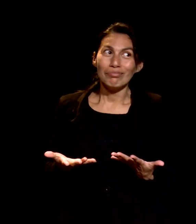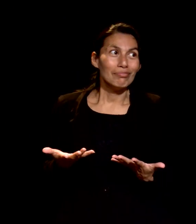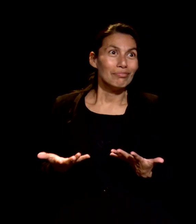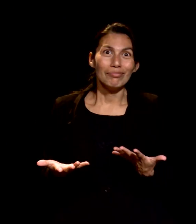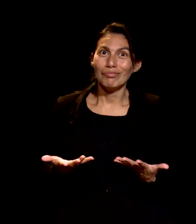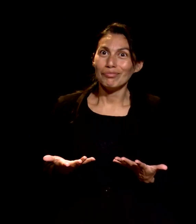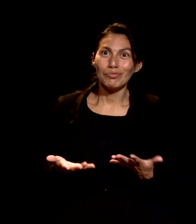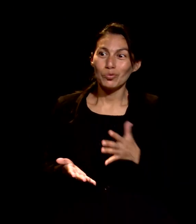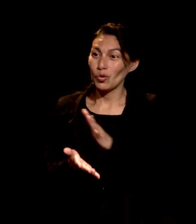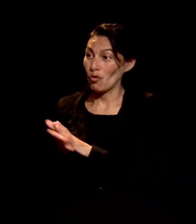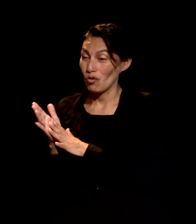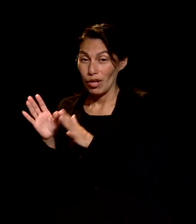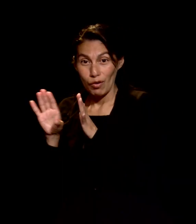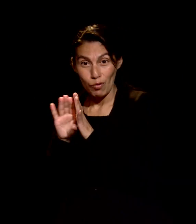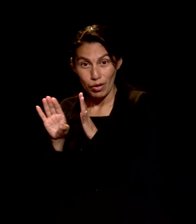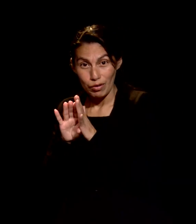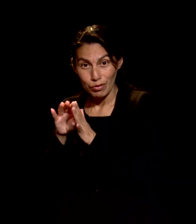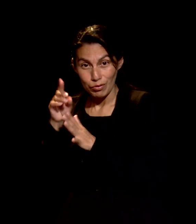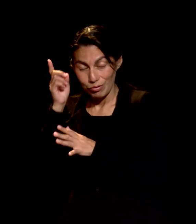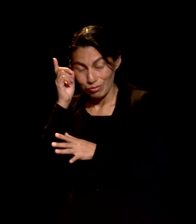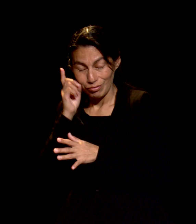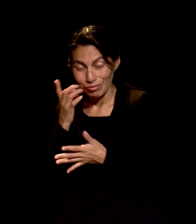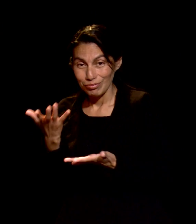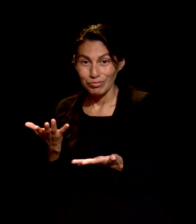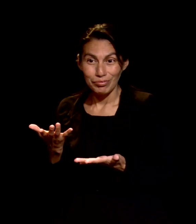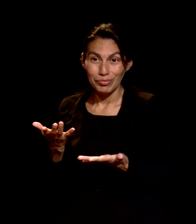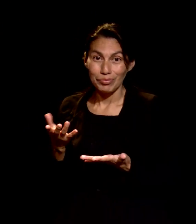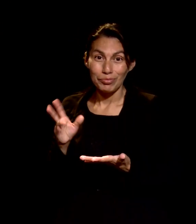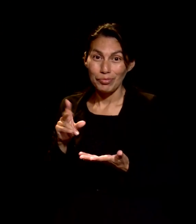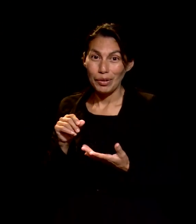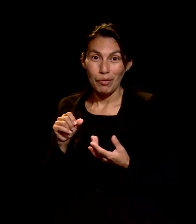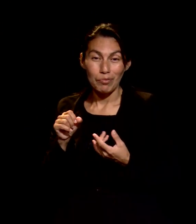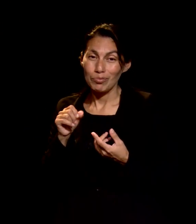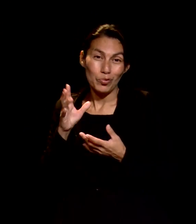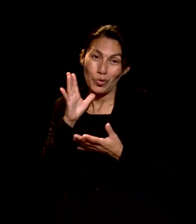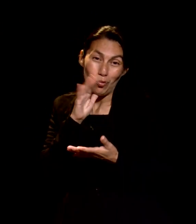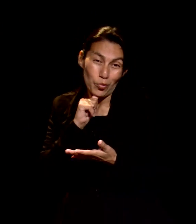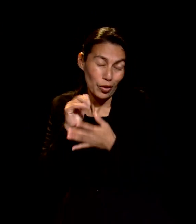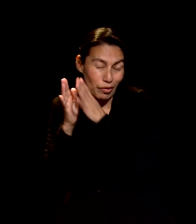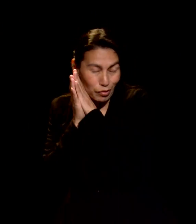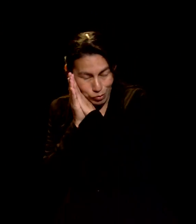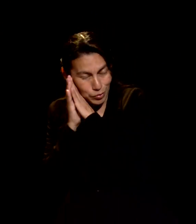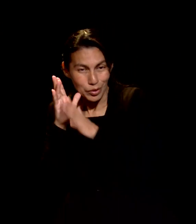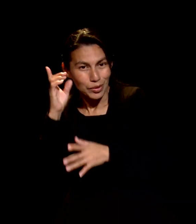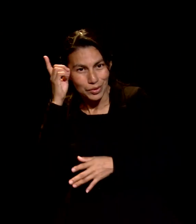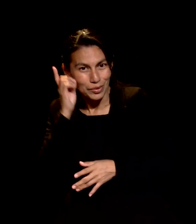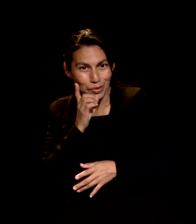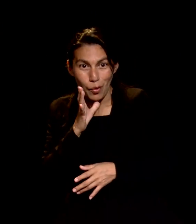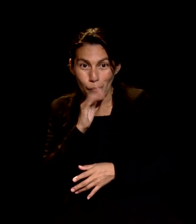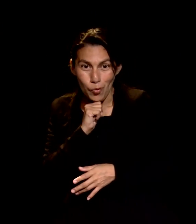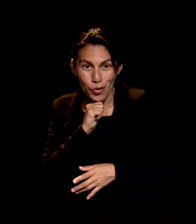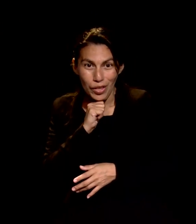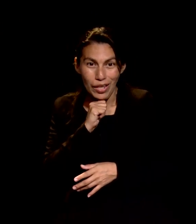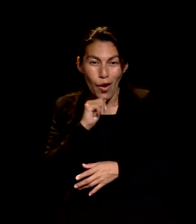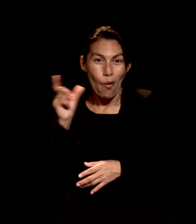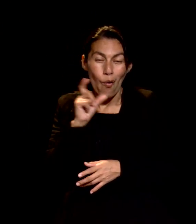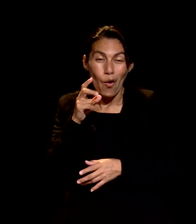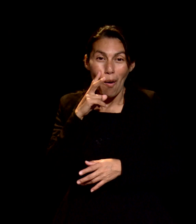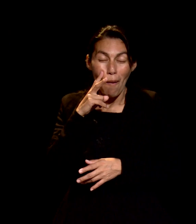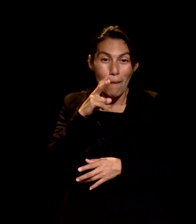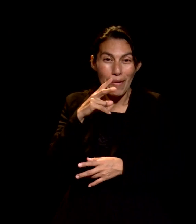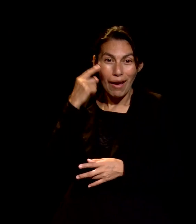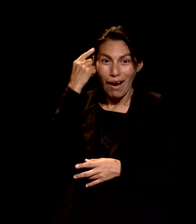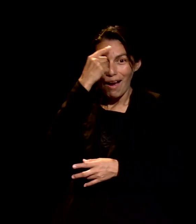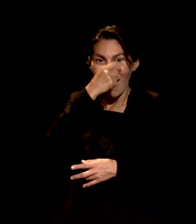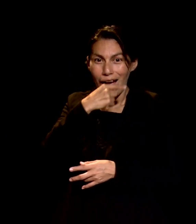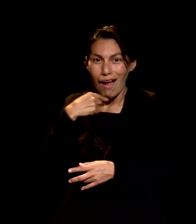no me voy a ir al dormitorio me fui al dormitorio y ya no pude descansar al haber visto su rostro al